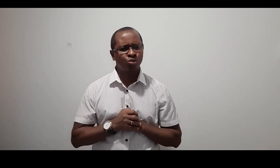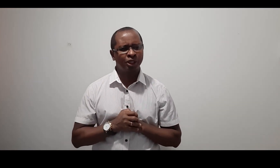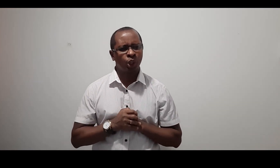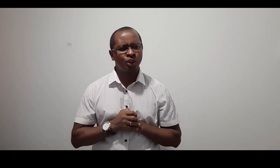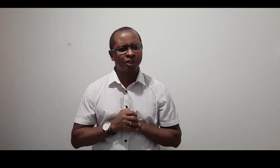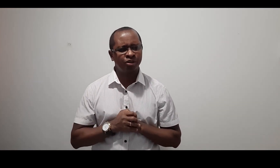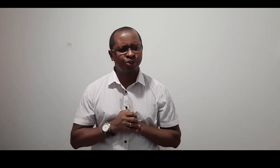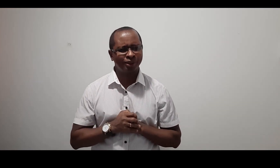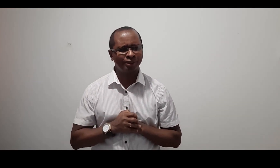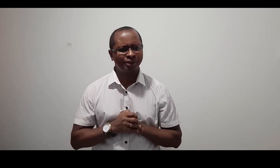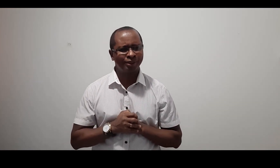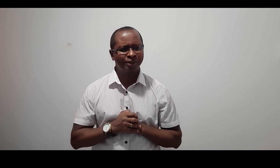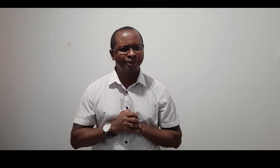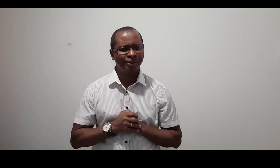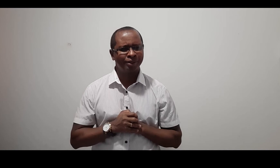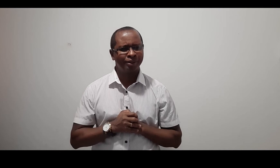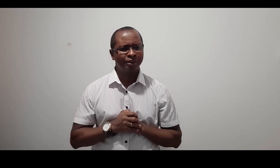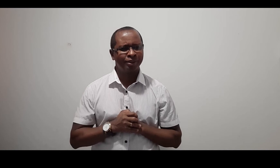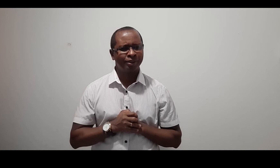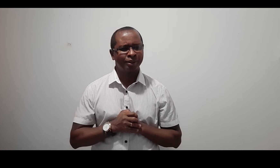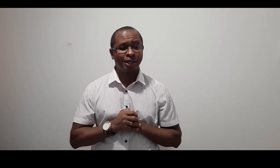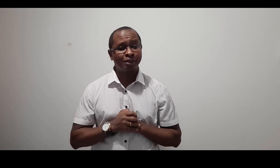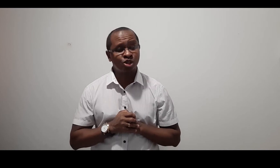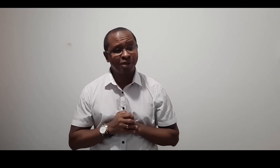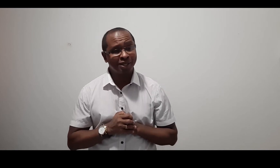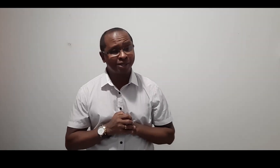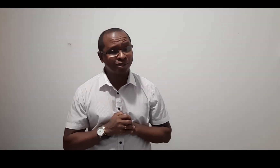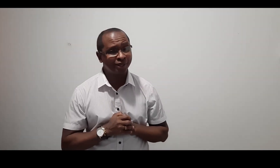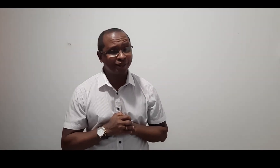Sarobidy loatra ty fo ity, ka na de sy menika azy sika dia